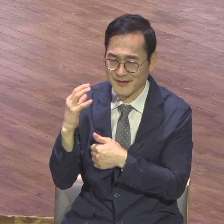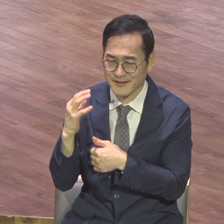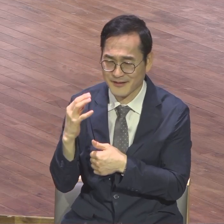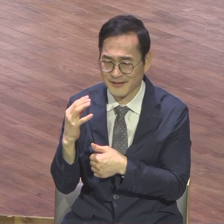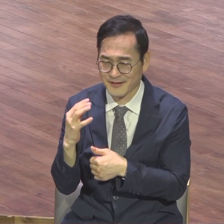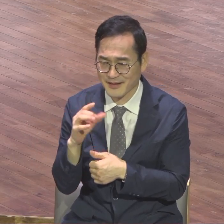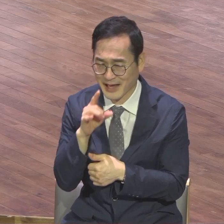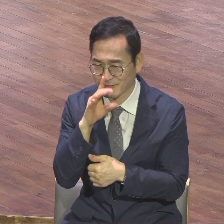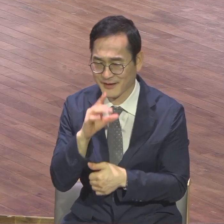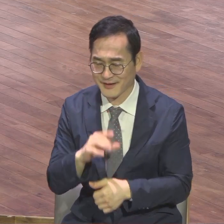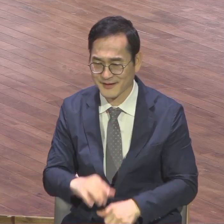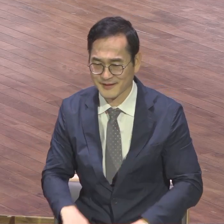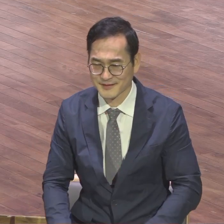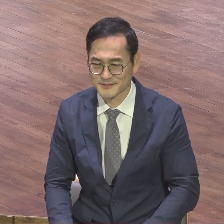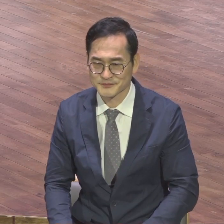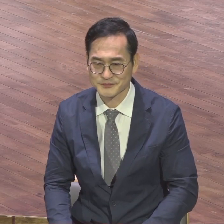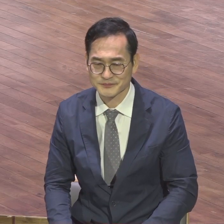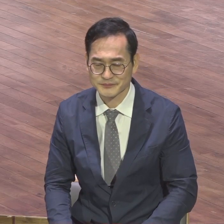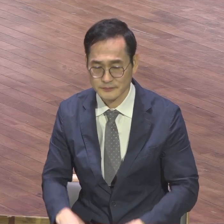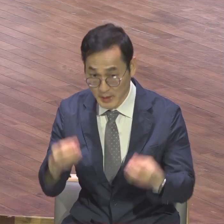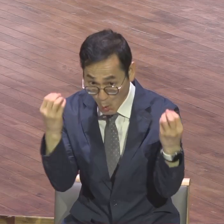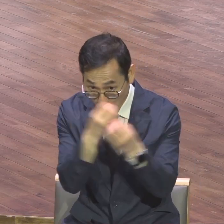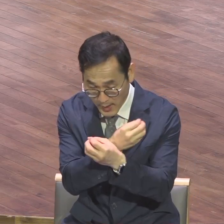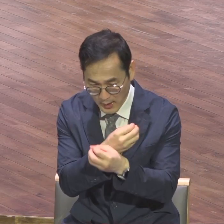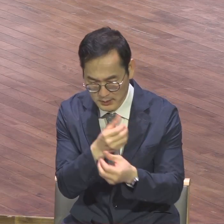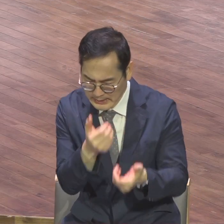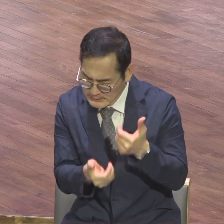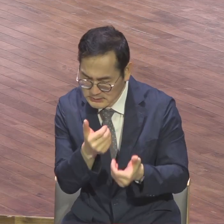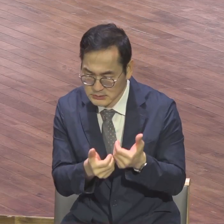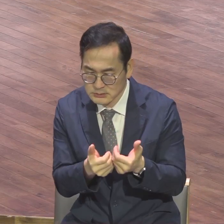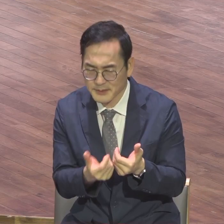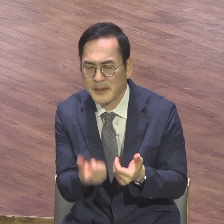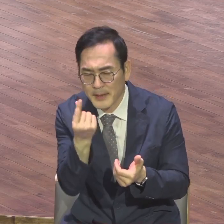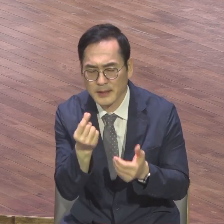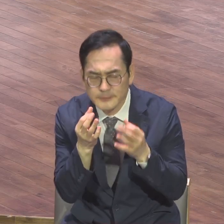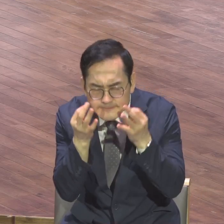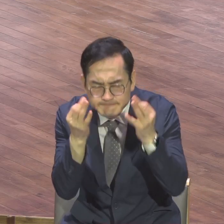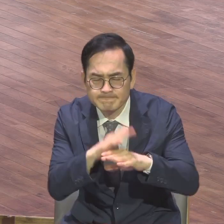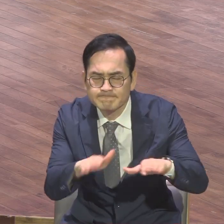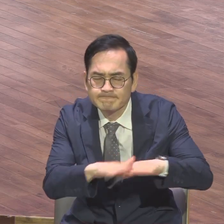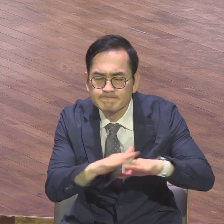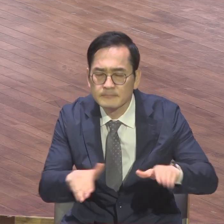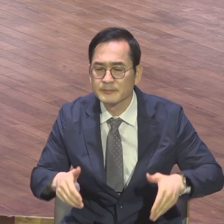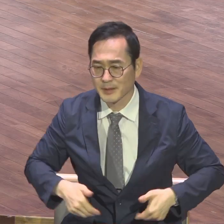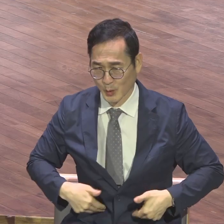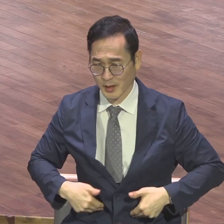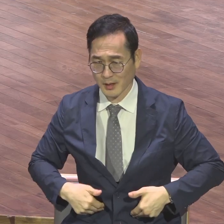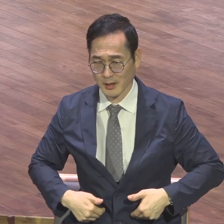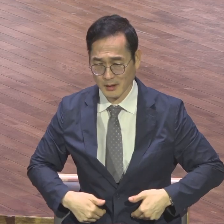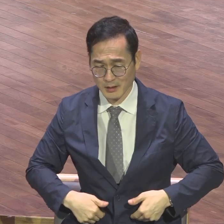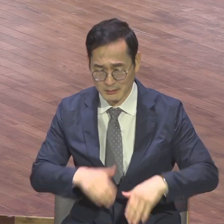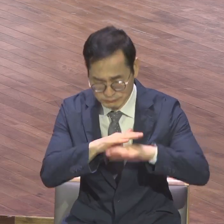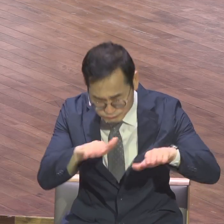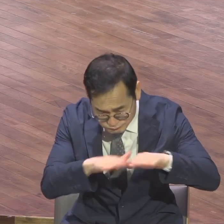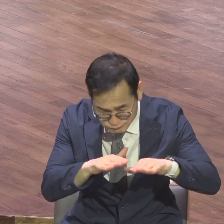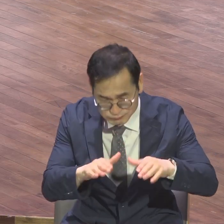서로의 불필요한 오해가 있으면요 풀어야 돼요. 그래야 내가 은혜를 받아요. 그래야 기도가